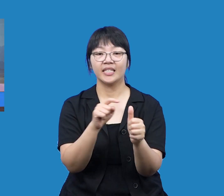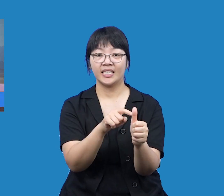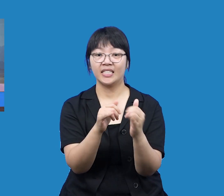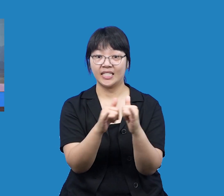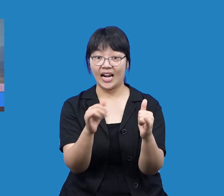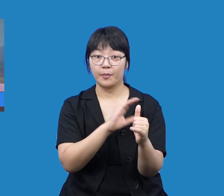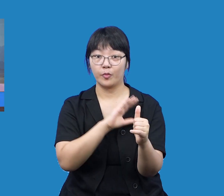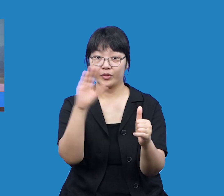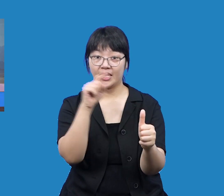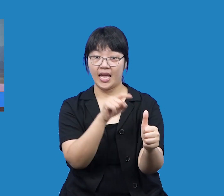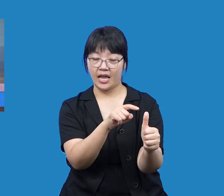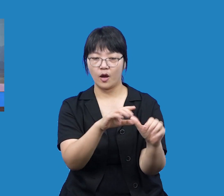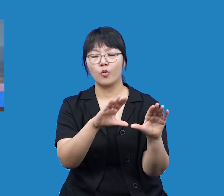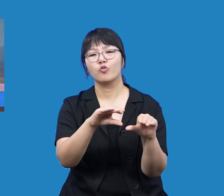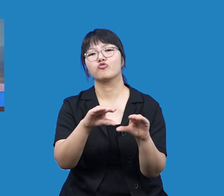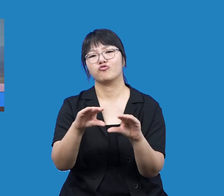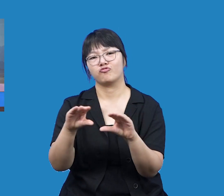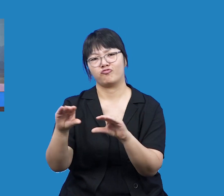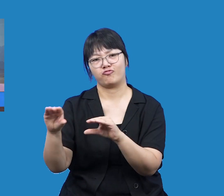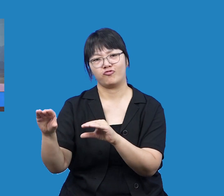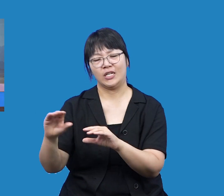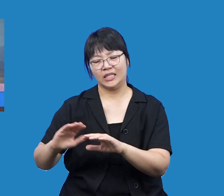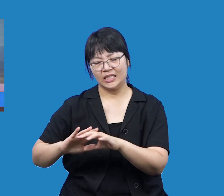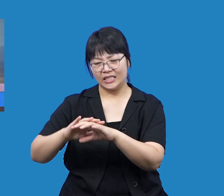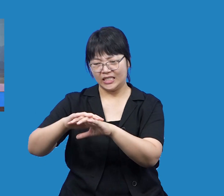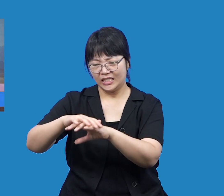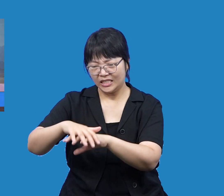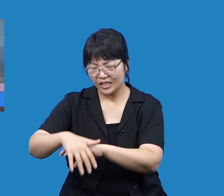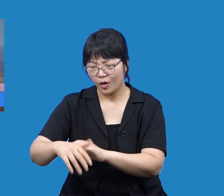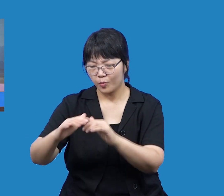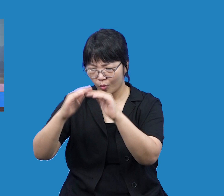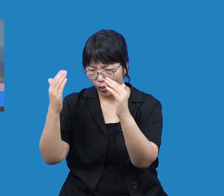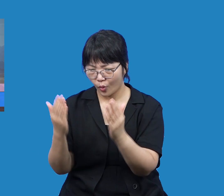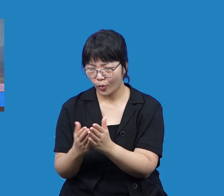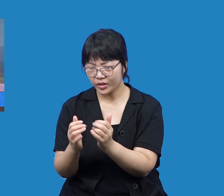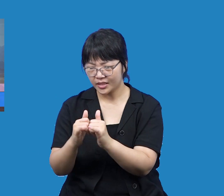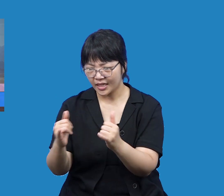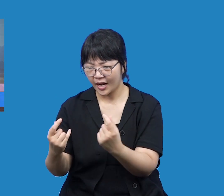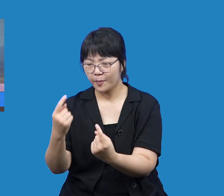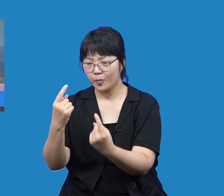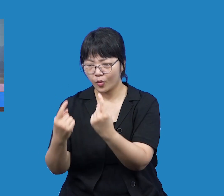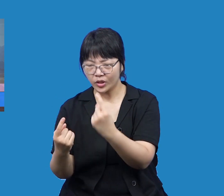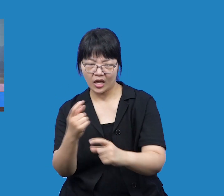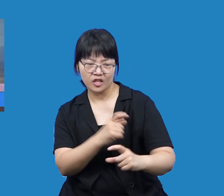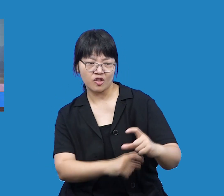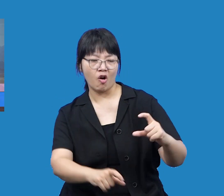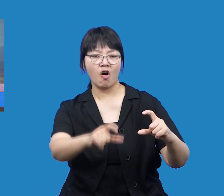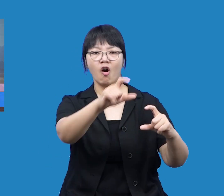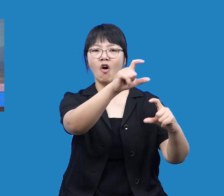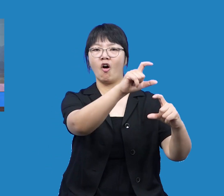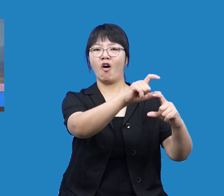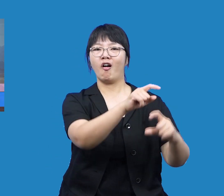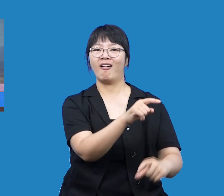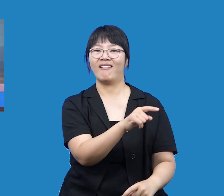사람 모세는 온유함이 지면의 모든 사람보다 더하더라.